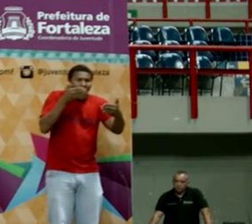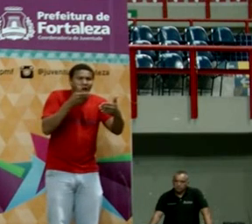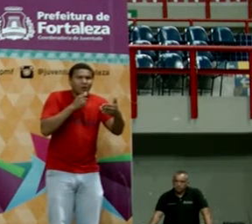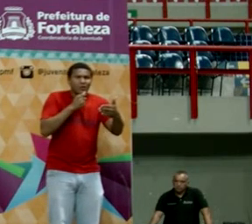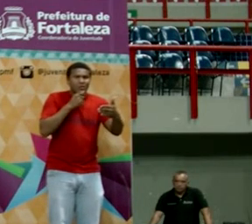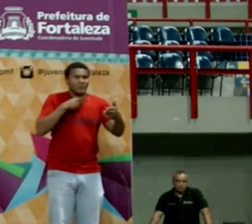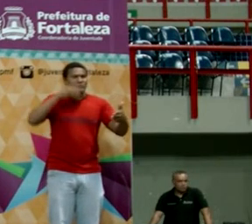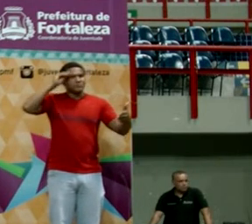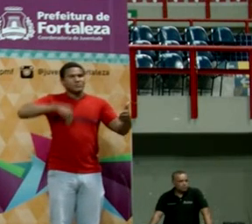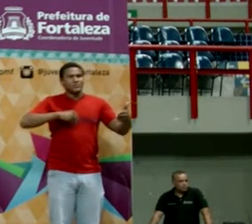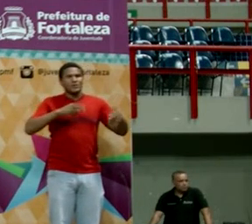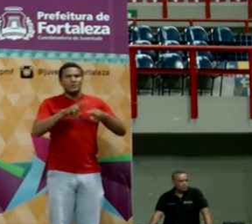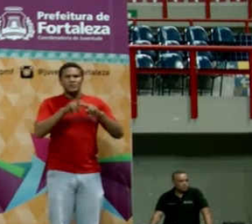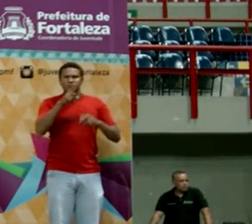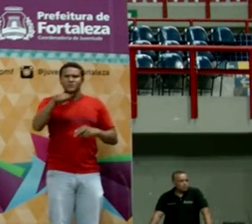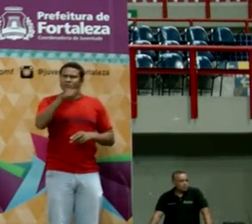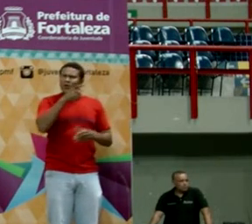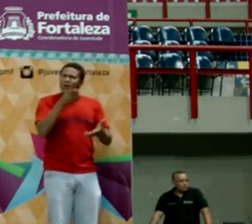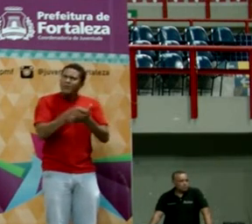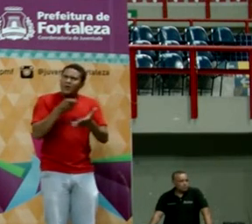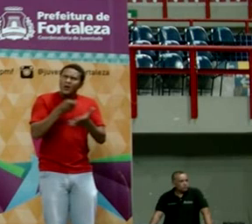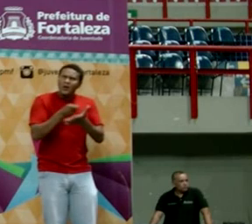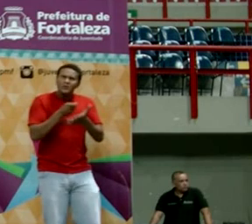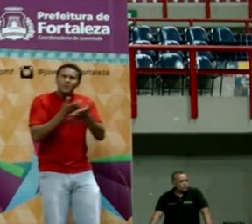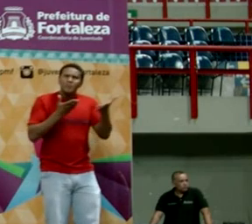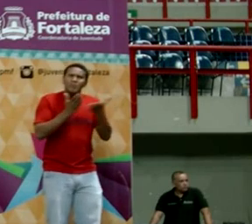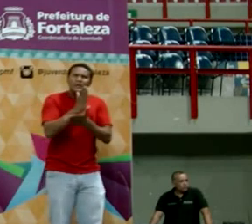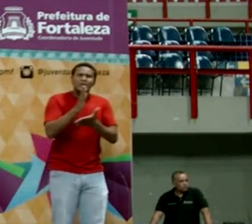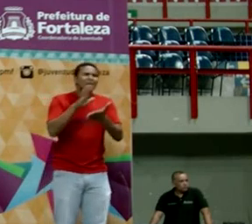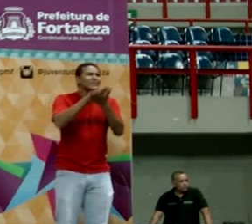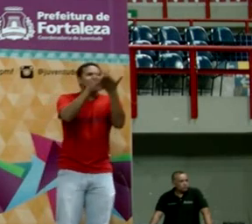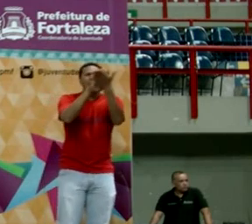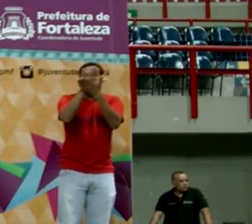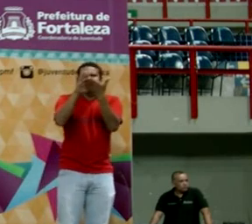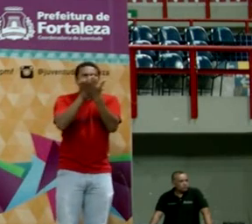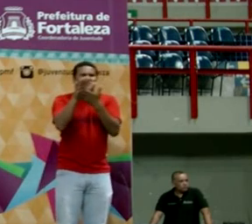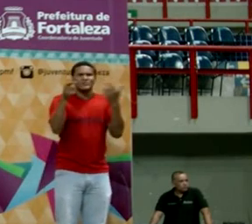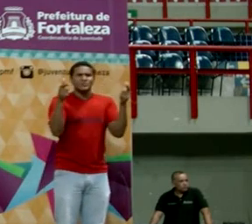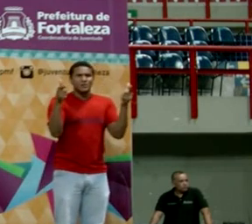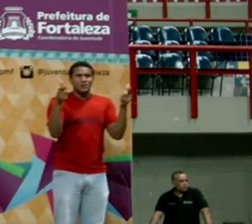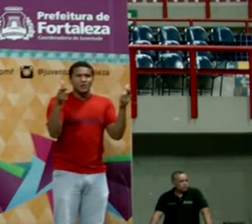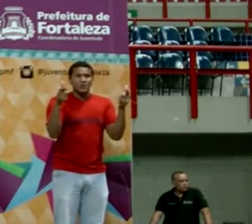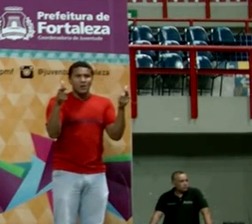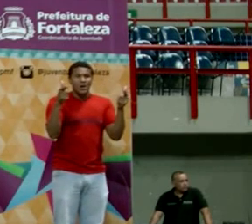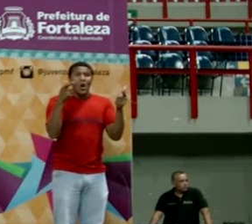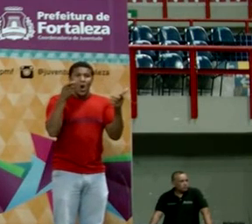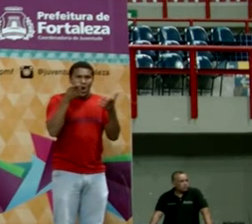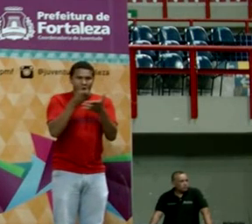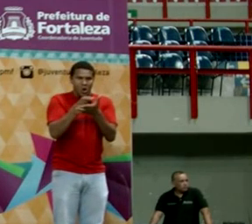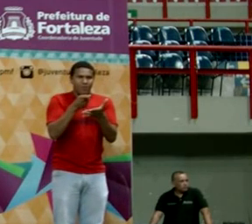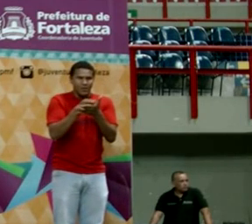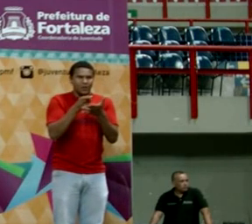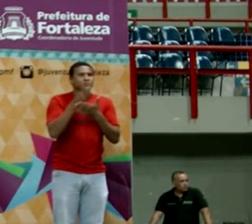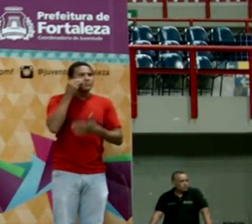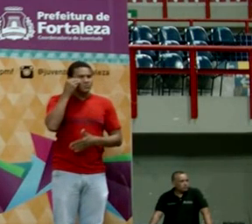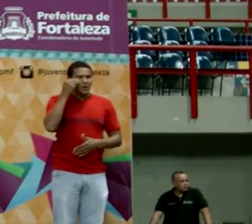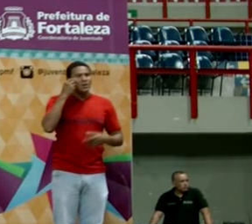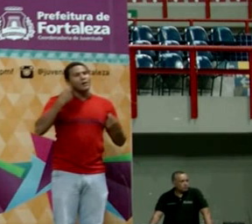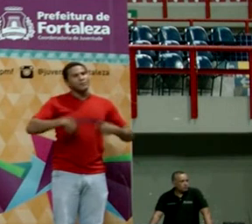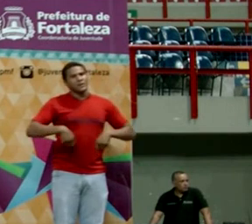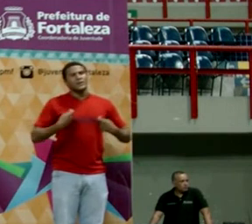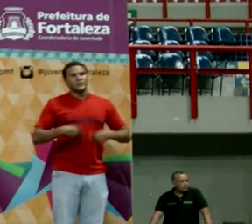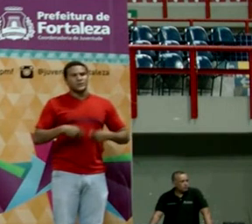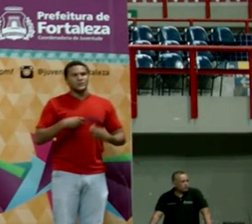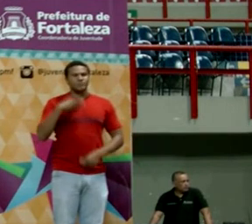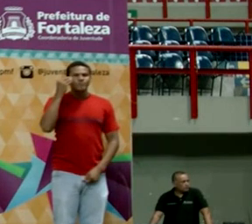de vocês. A obrigação de passar não existe em nada na vida. A obrigação de tentar existe em tudo. A gente